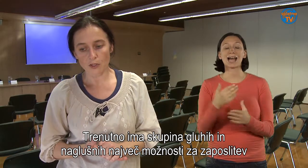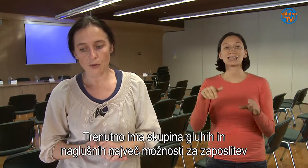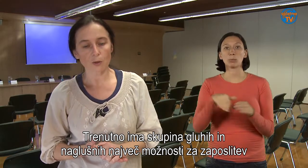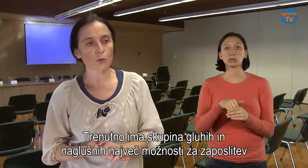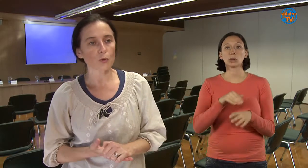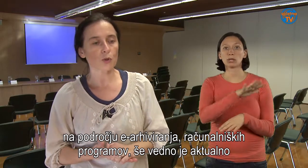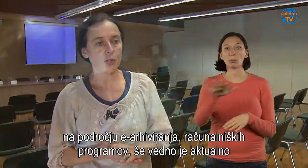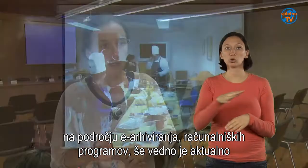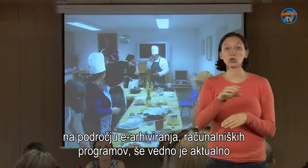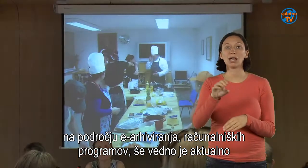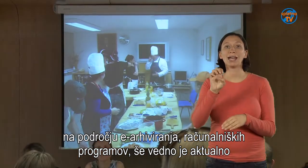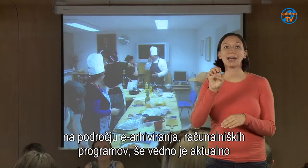zaposlitev na področju e-arhiviranja,